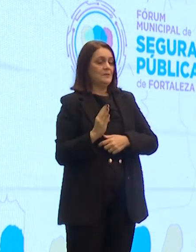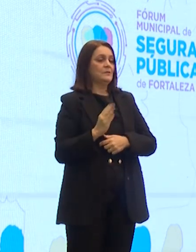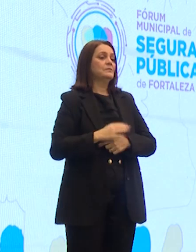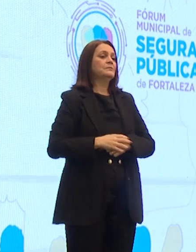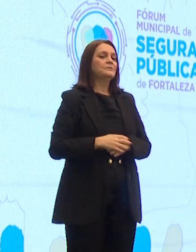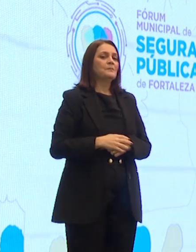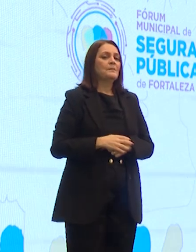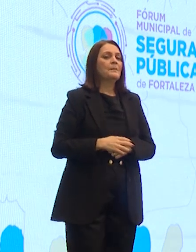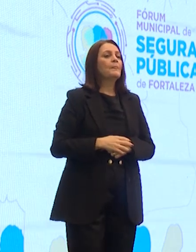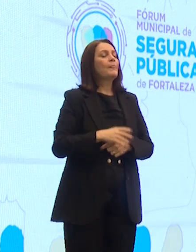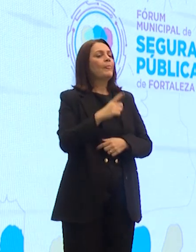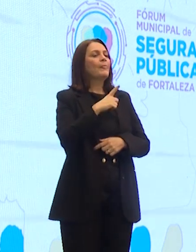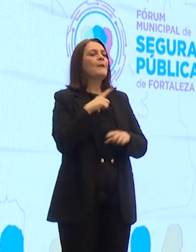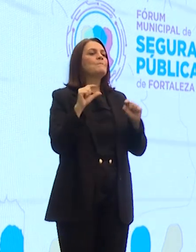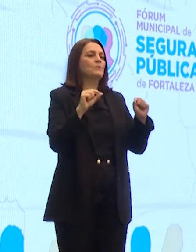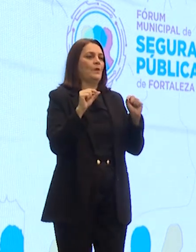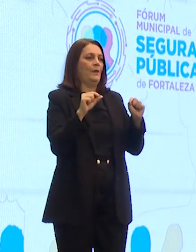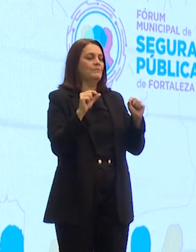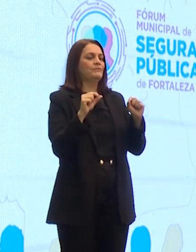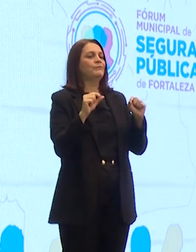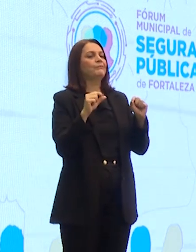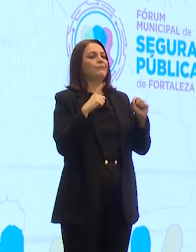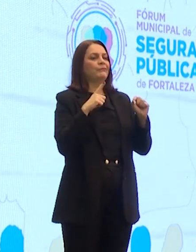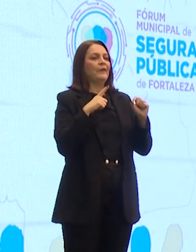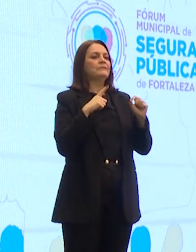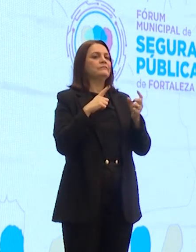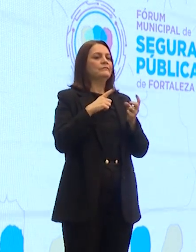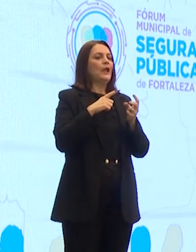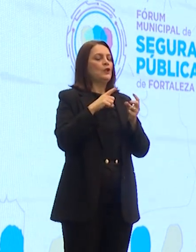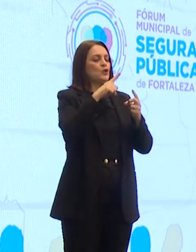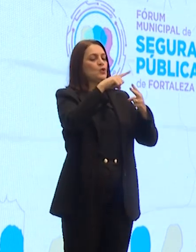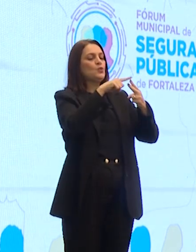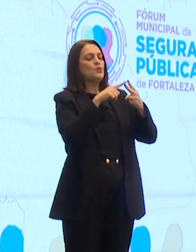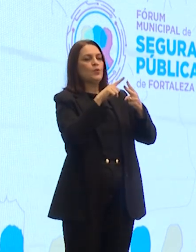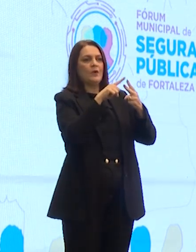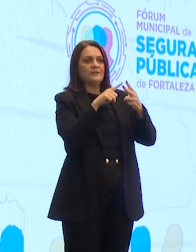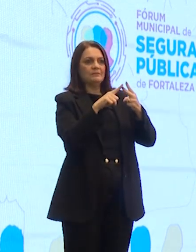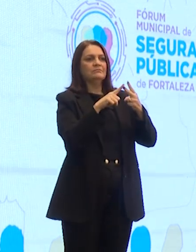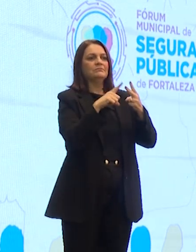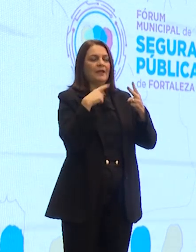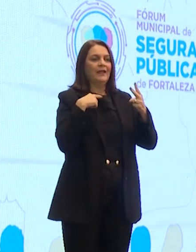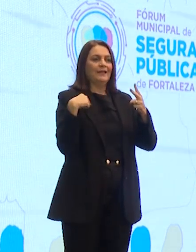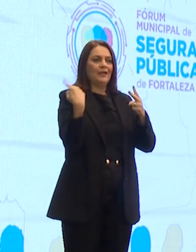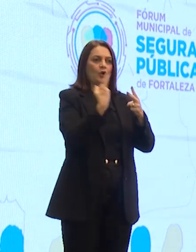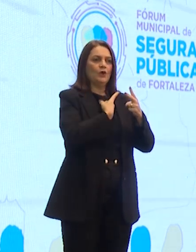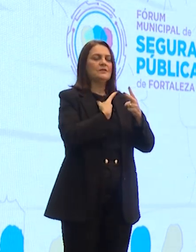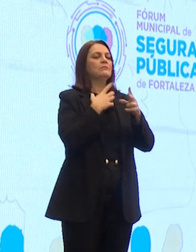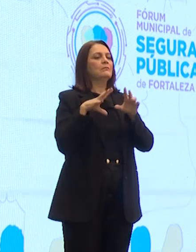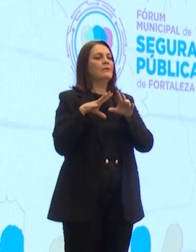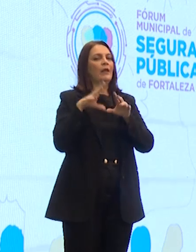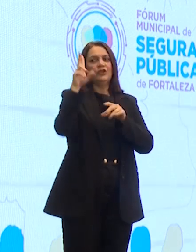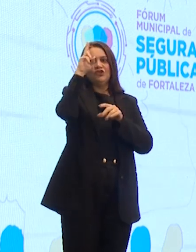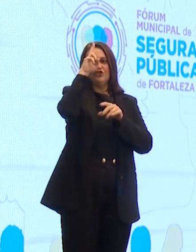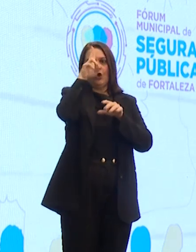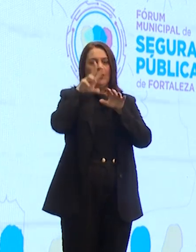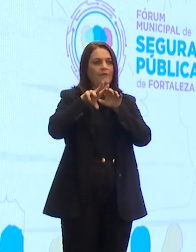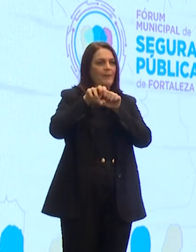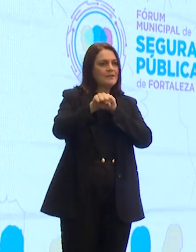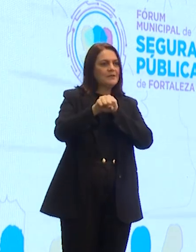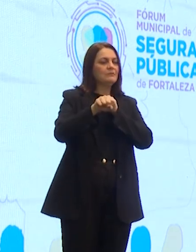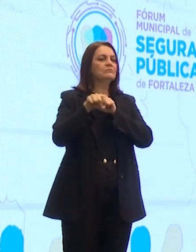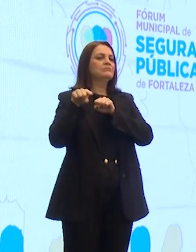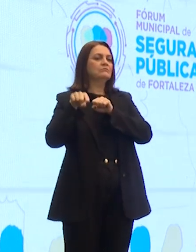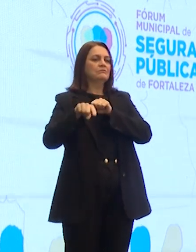que são as 2 grandes matrizes da nossa formação histórica, na vertente judaico-cristã, Jetro.